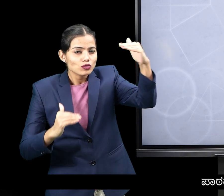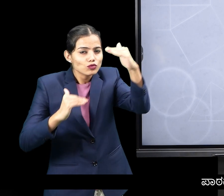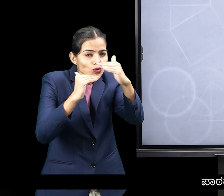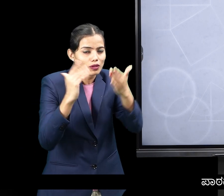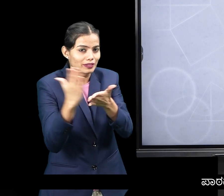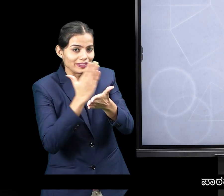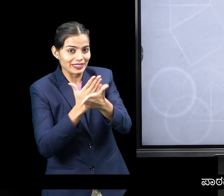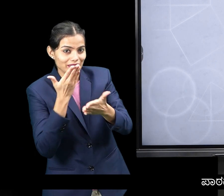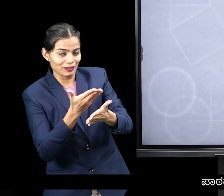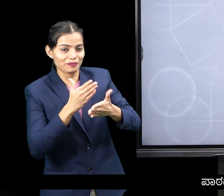ಪಾಠದ ಸಾರಾಂಶ: